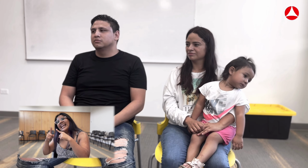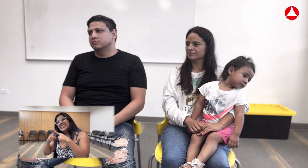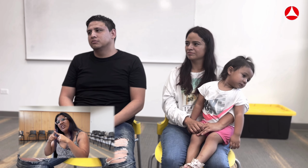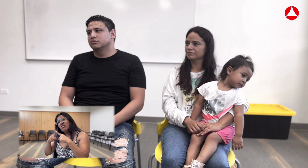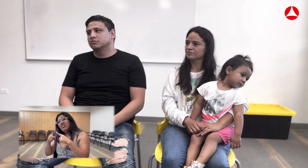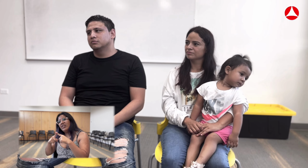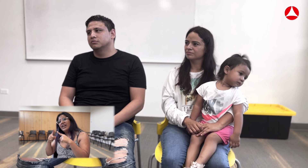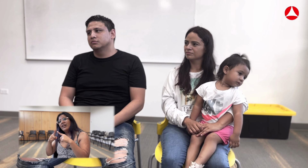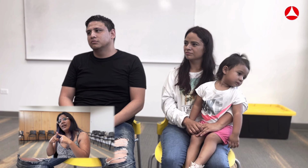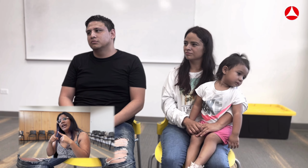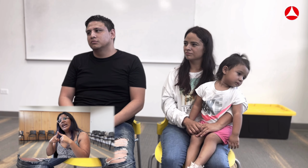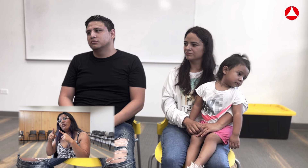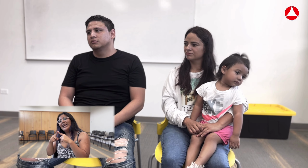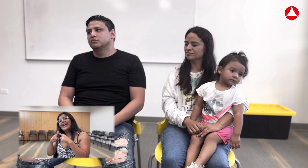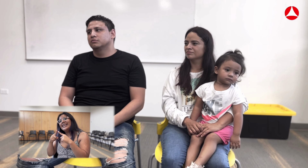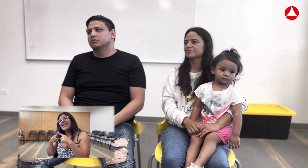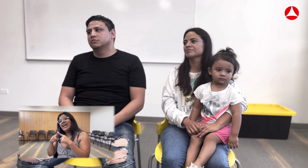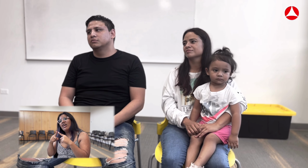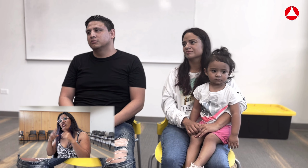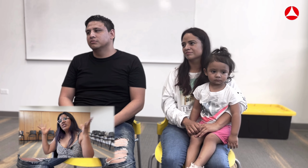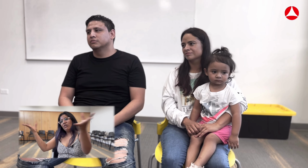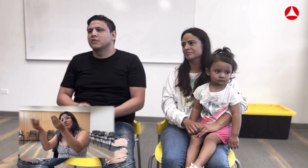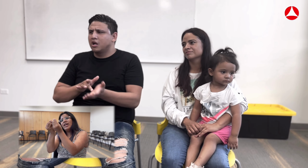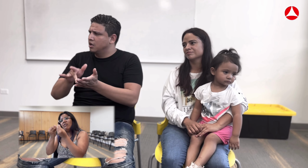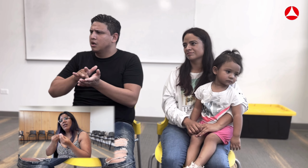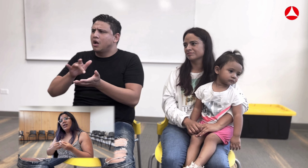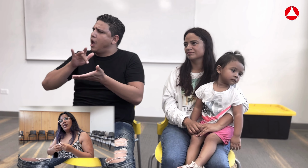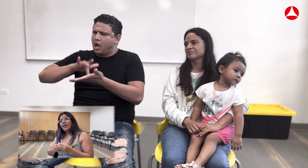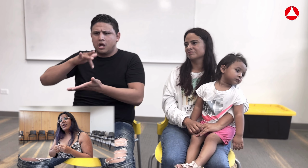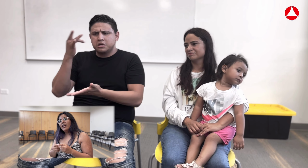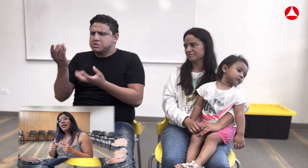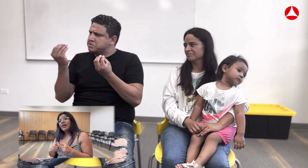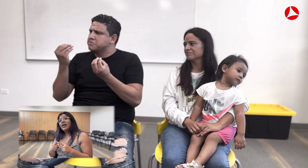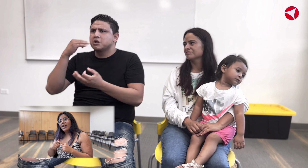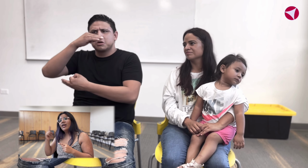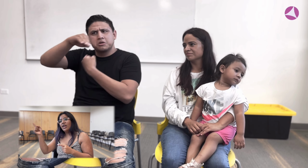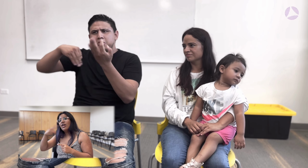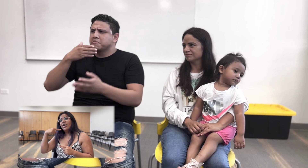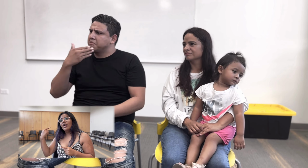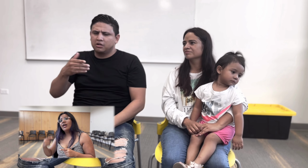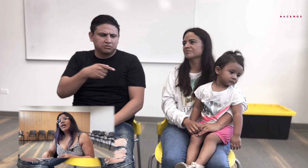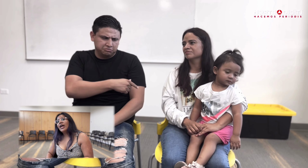en la iglesia, ¿no? En una iglesia donde juntaron.